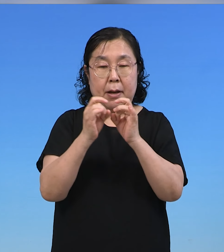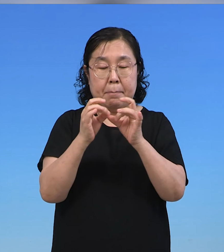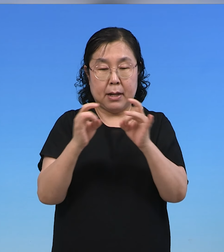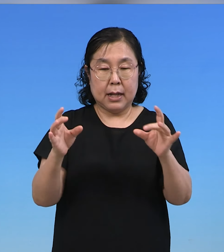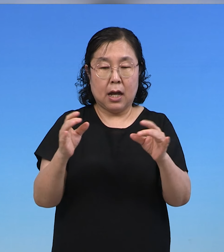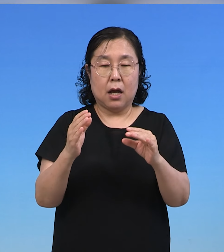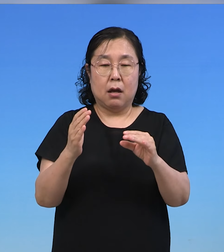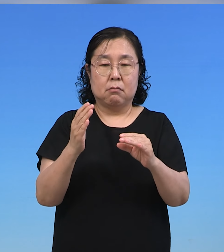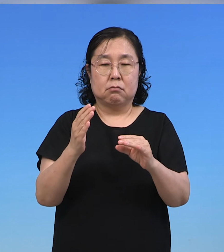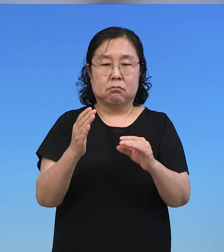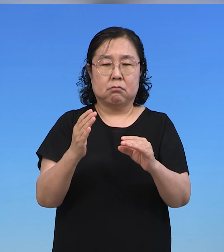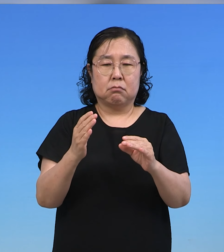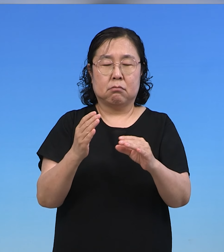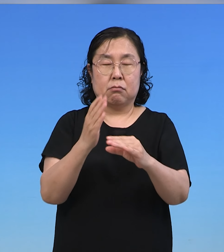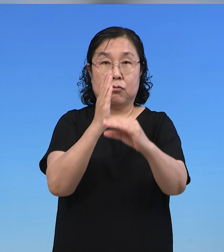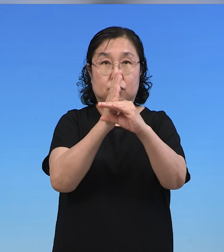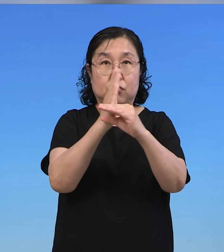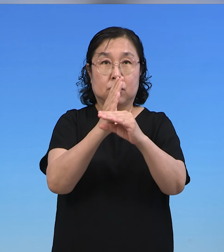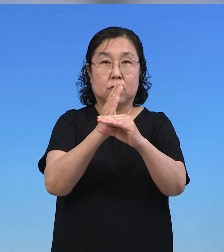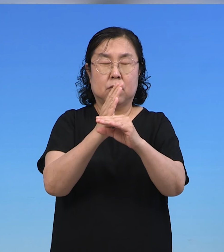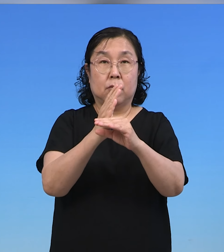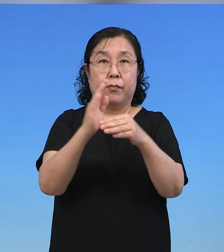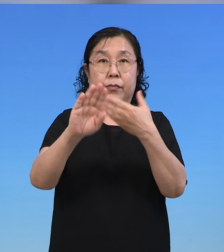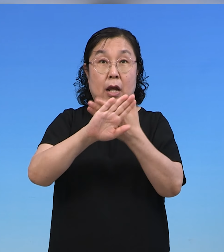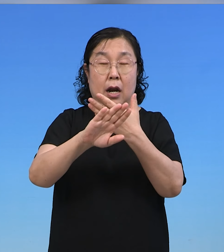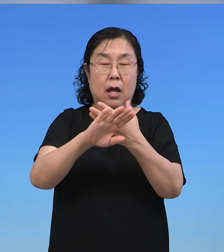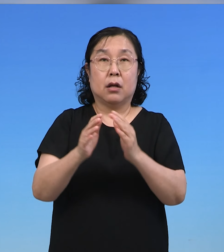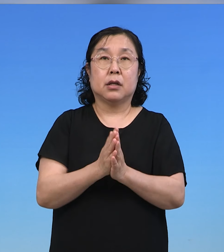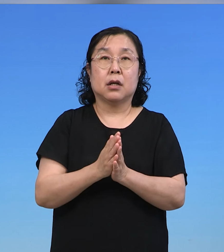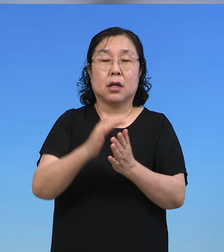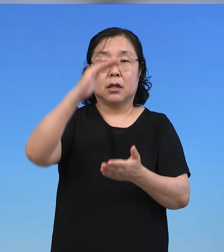어떤 심판은 이 상하 폭이,